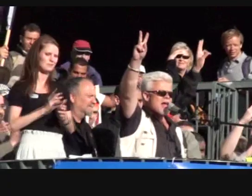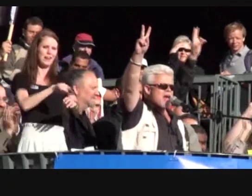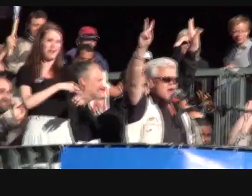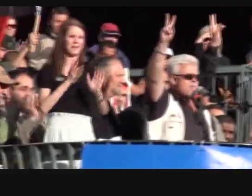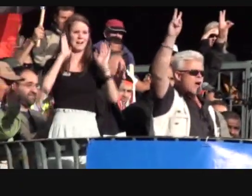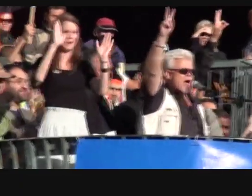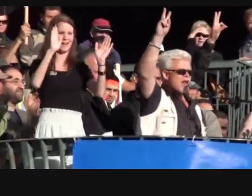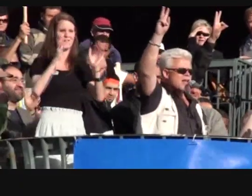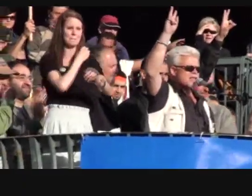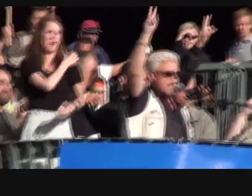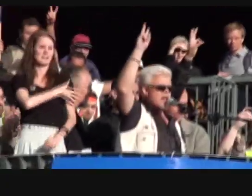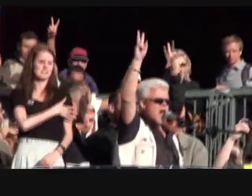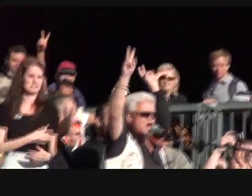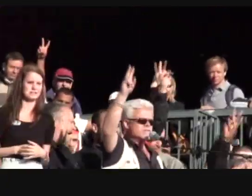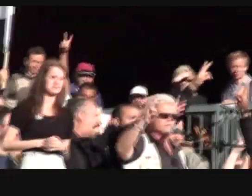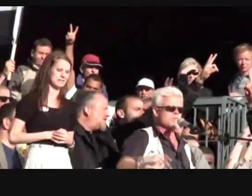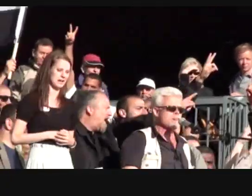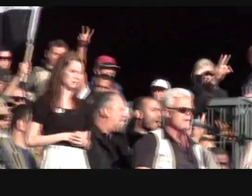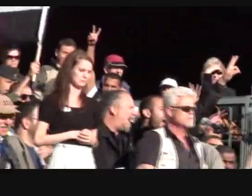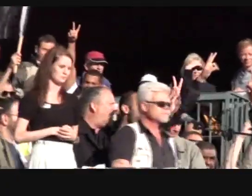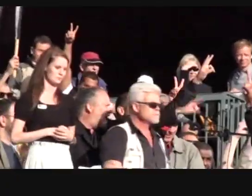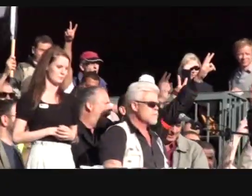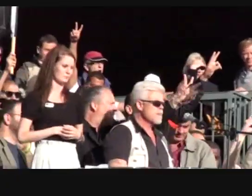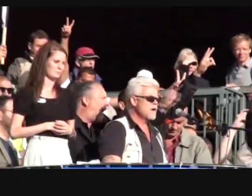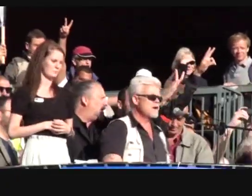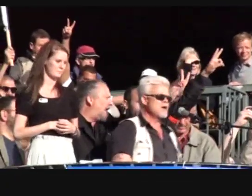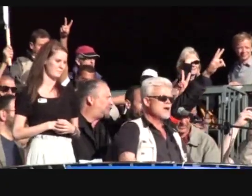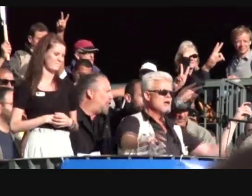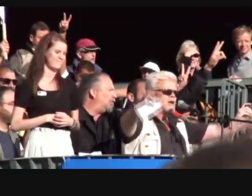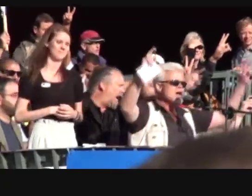Länge leve Palestina!